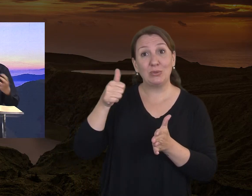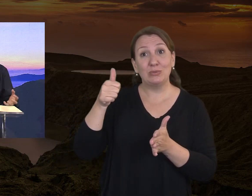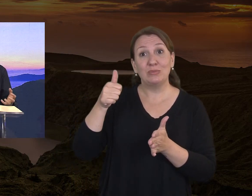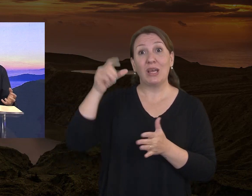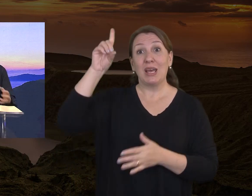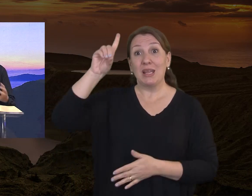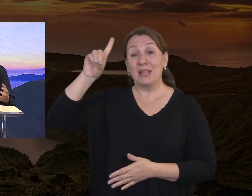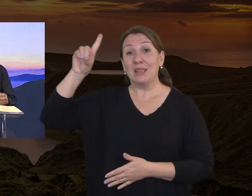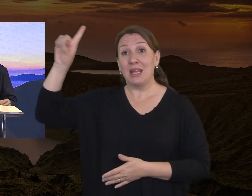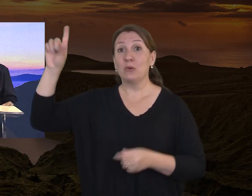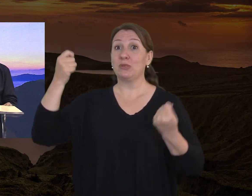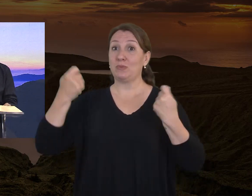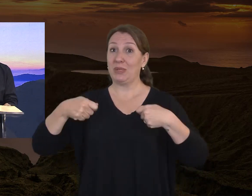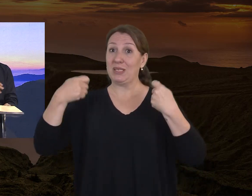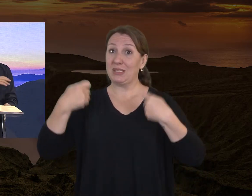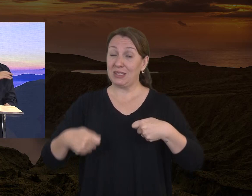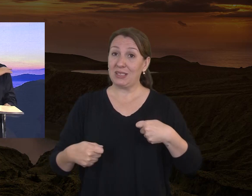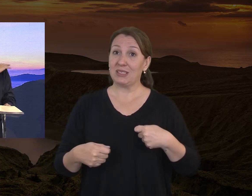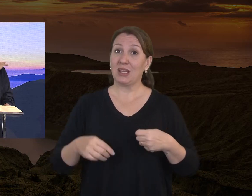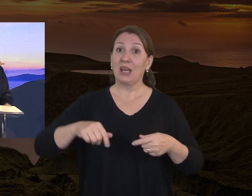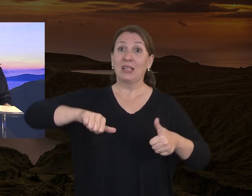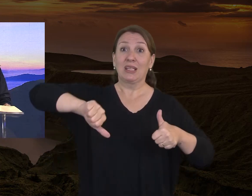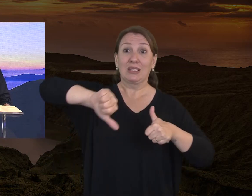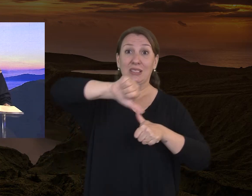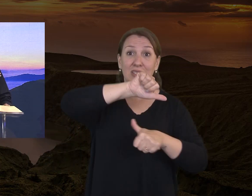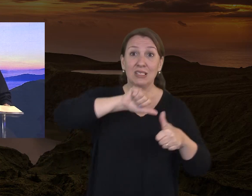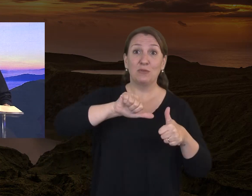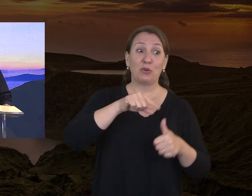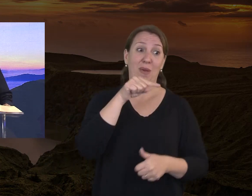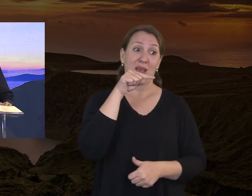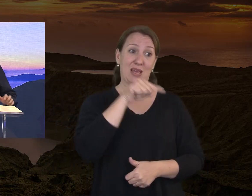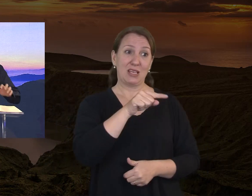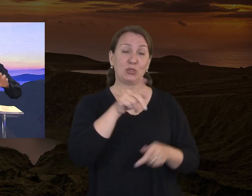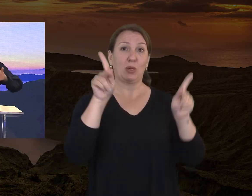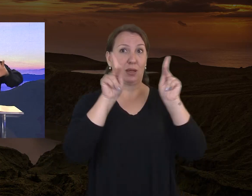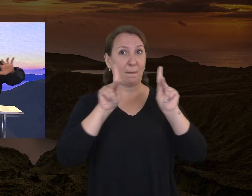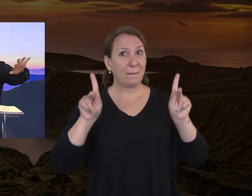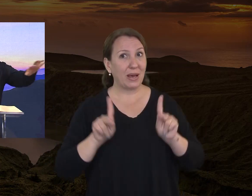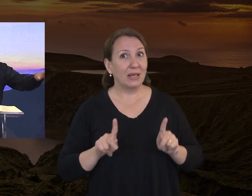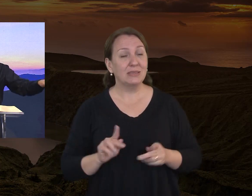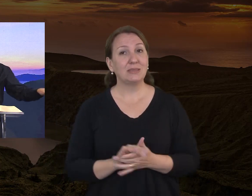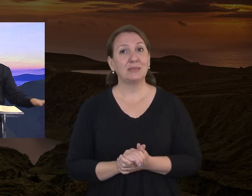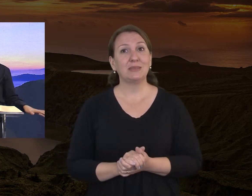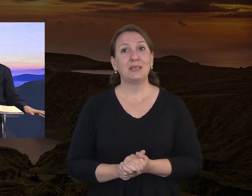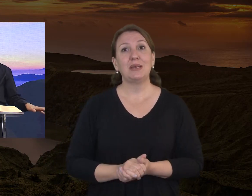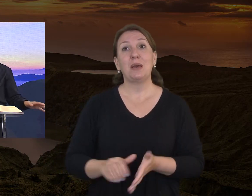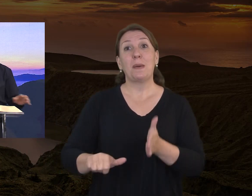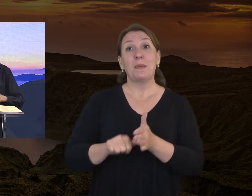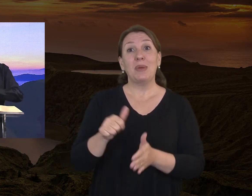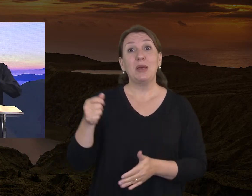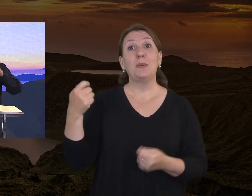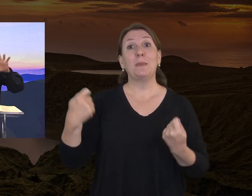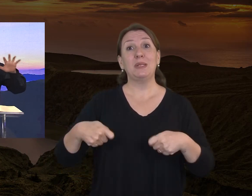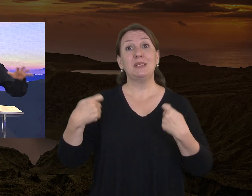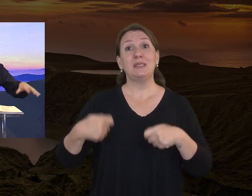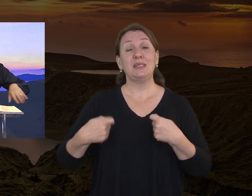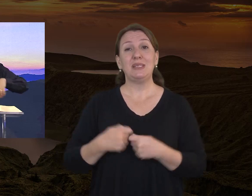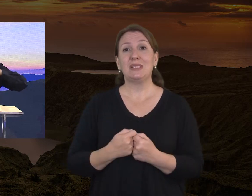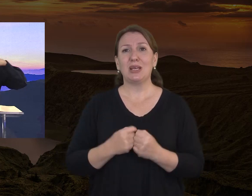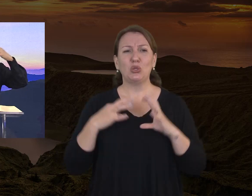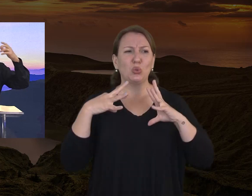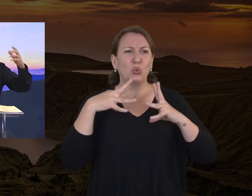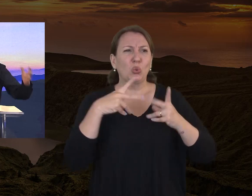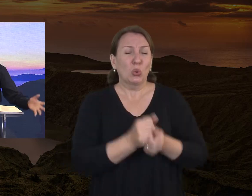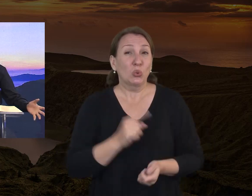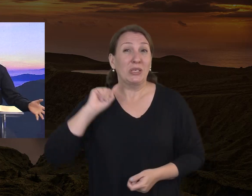fazer a paz, isto é, precisa eliminar do meio da sua criação todas as coisas que